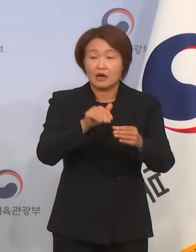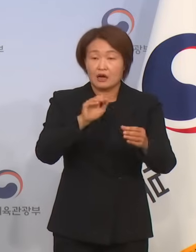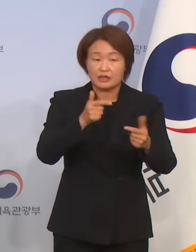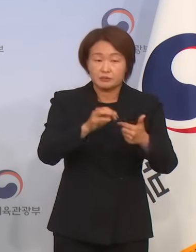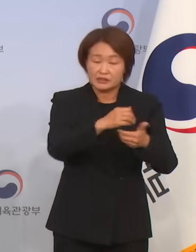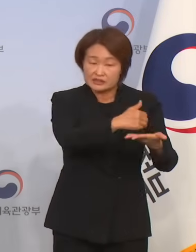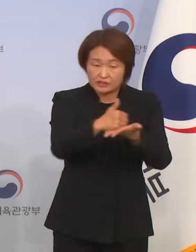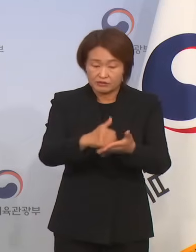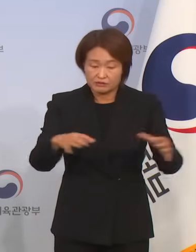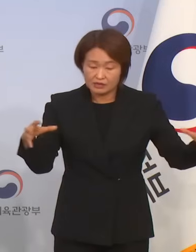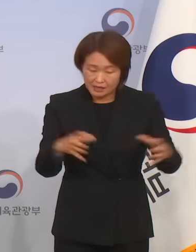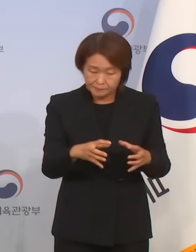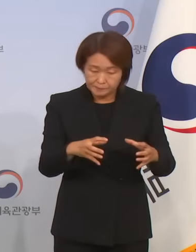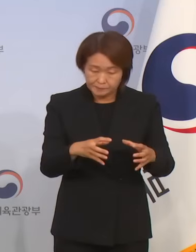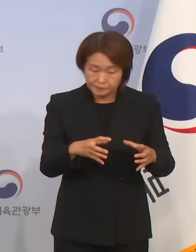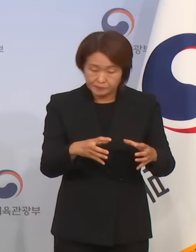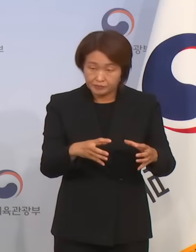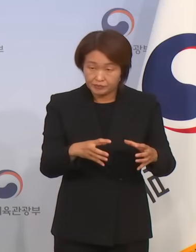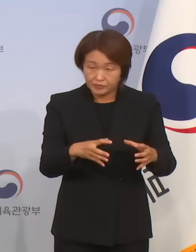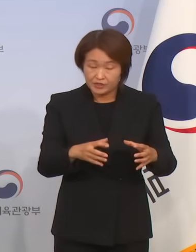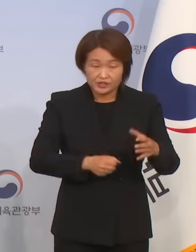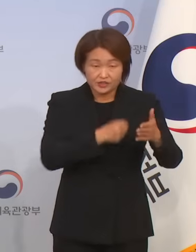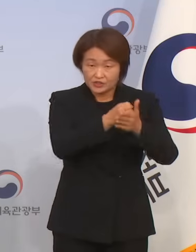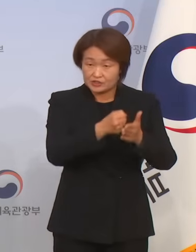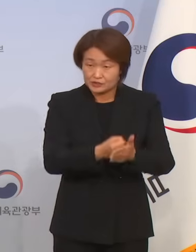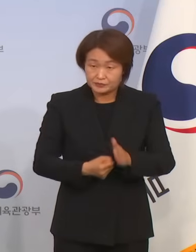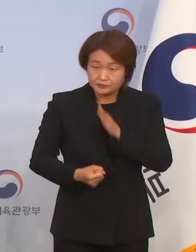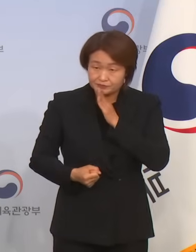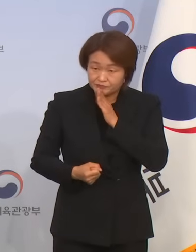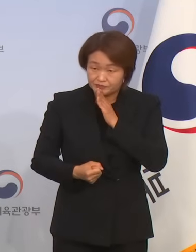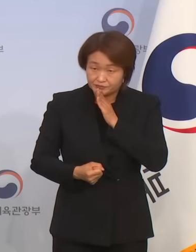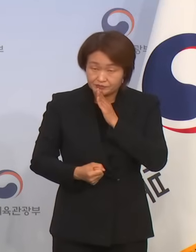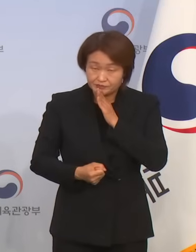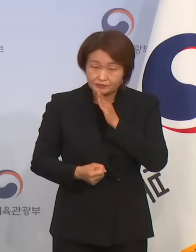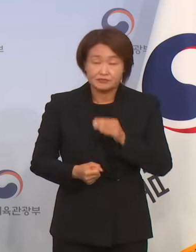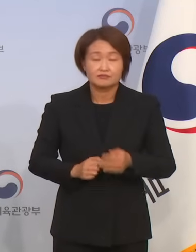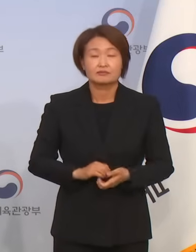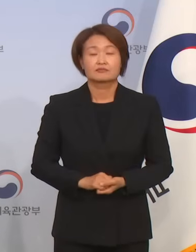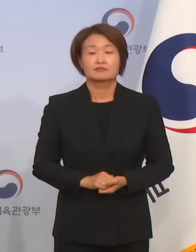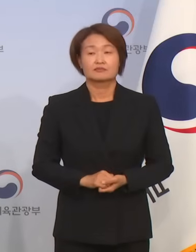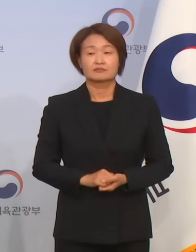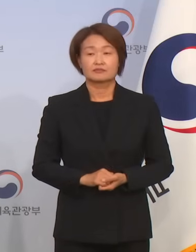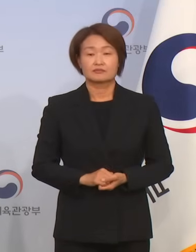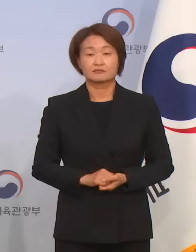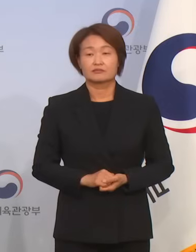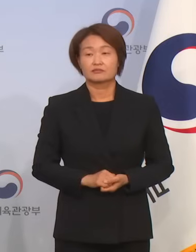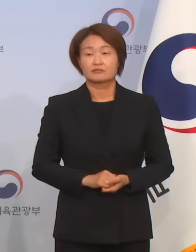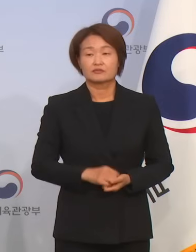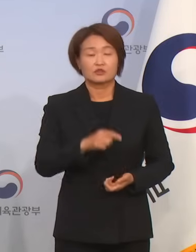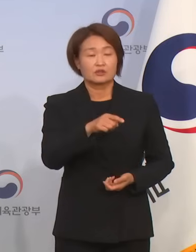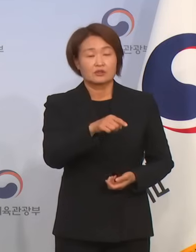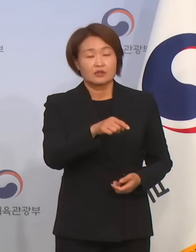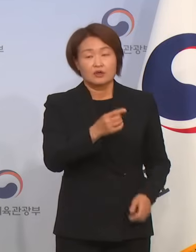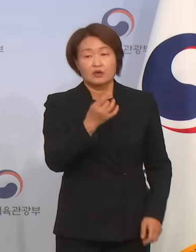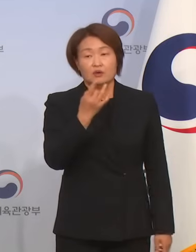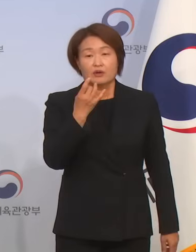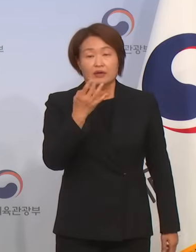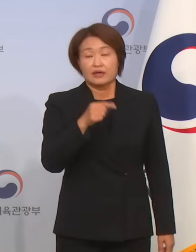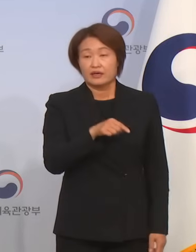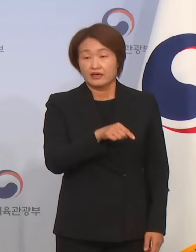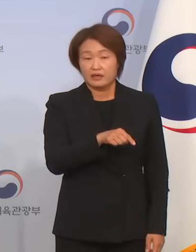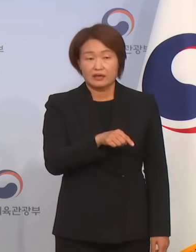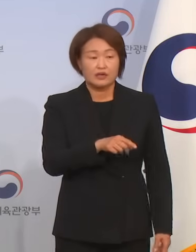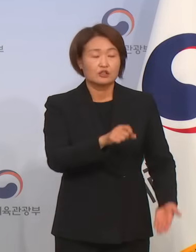의견을 종합해서 양적 그 결정을 할 수밖에 없는데 이런 것의 문제는 사실은